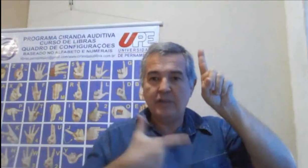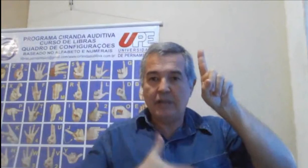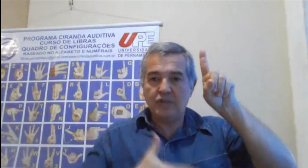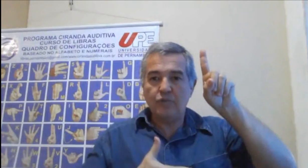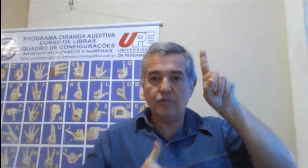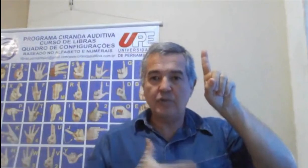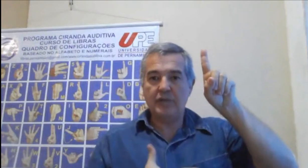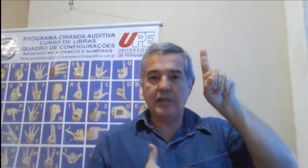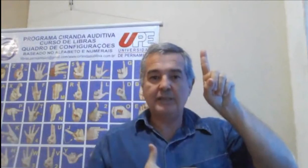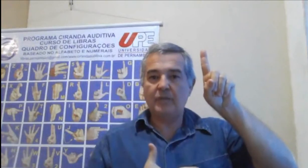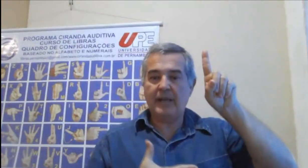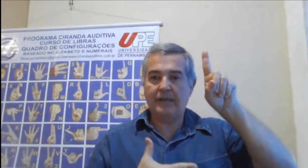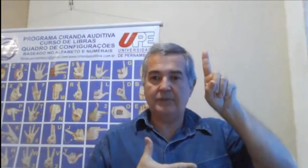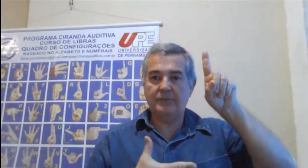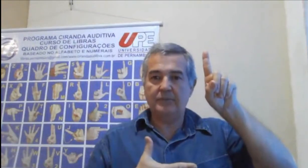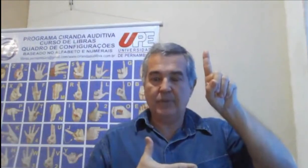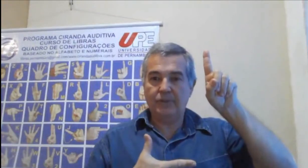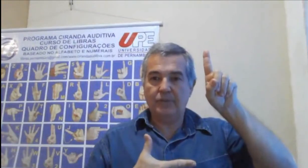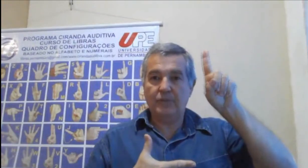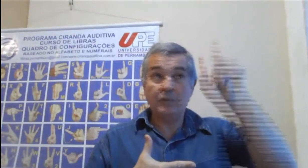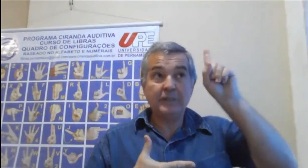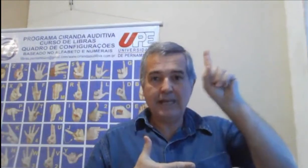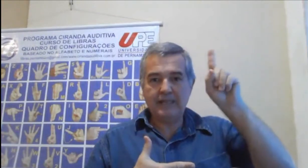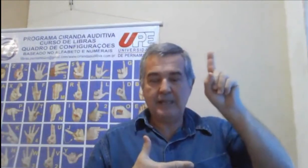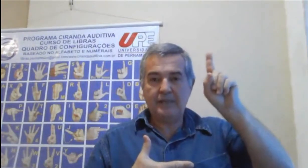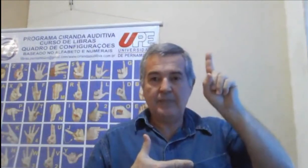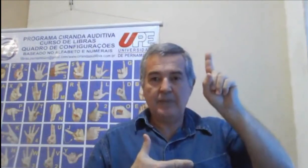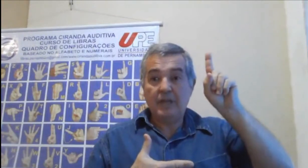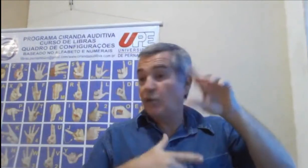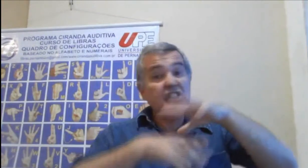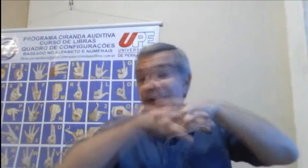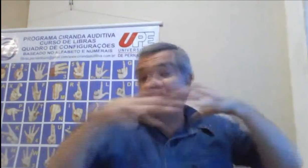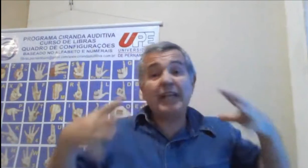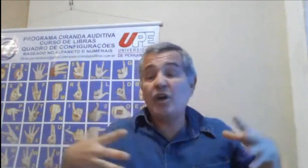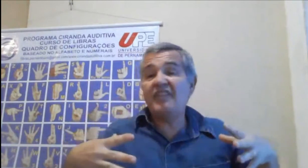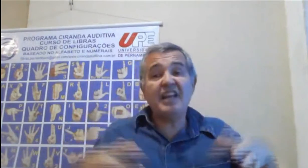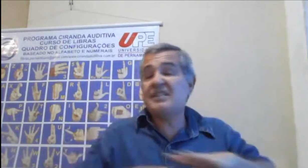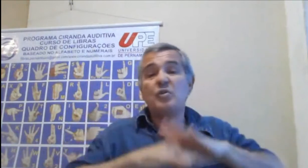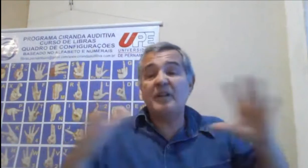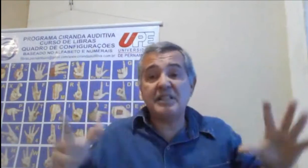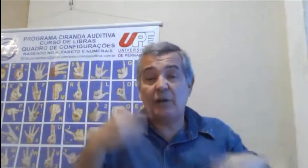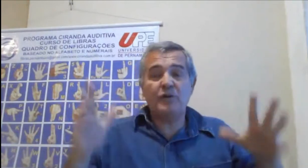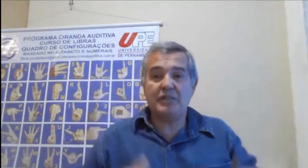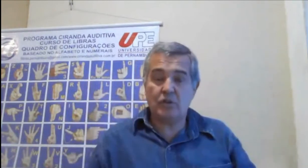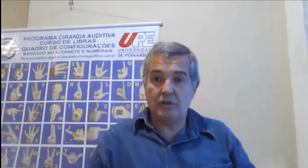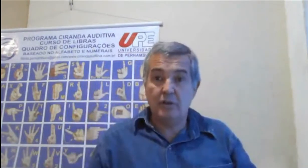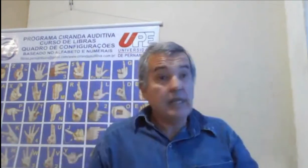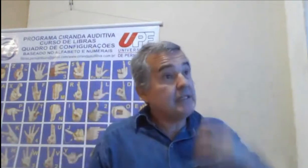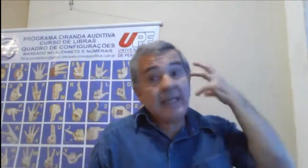Ordinal segundo, cardinal parado. Pronto, quantidade aqui. Estão dizendo agora que é só uma variação, pode ensinar uma coisa só. Isso aqui é